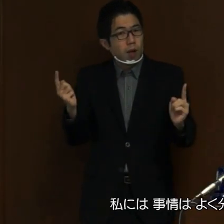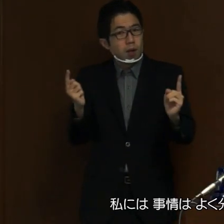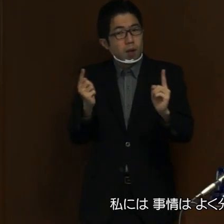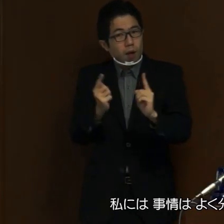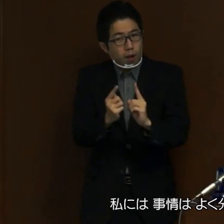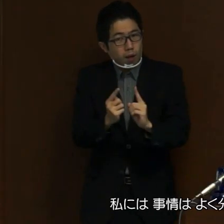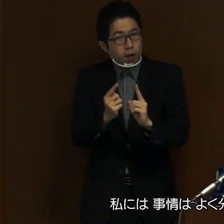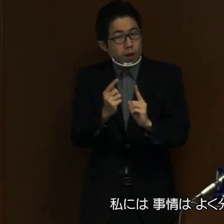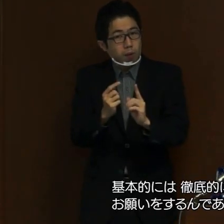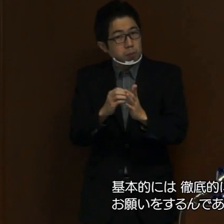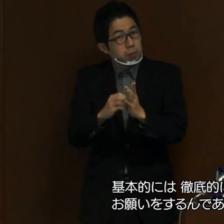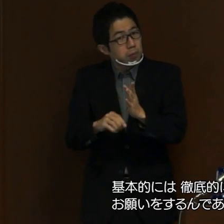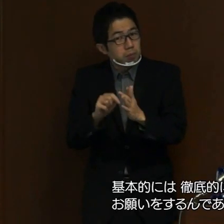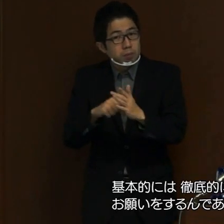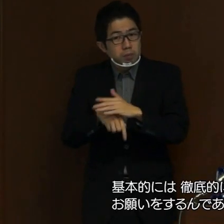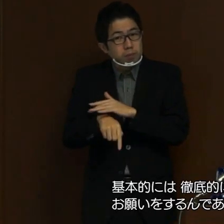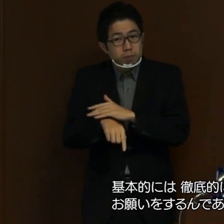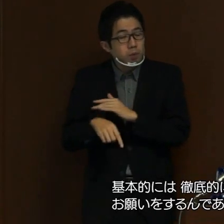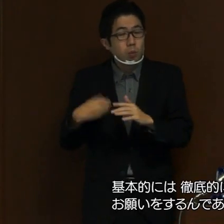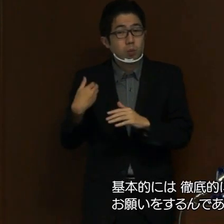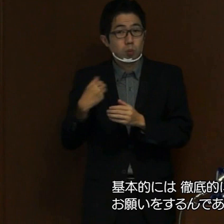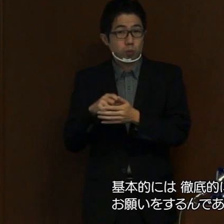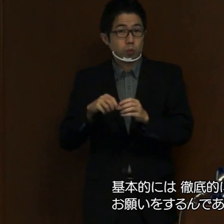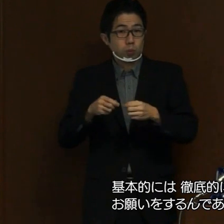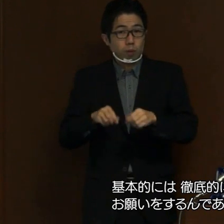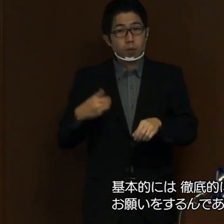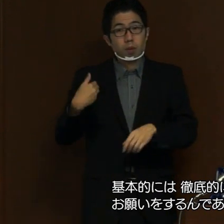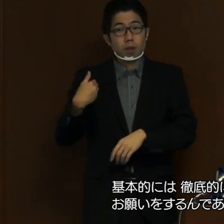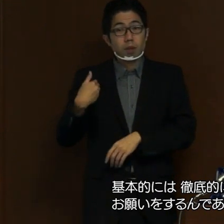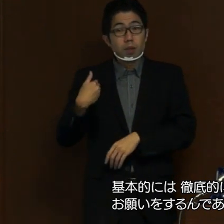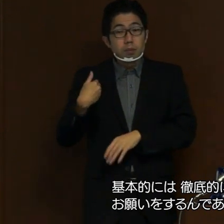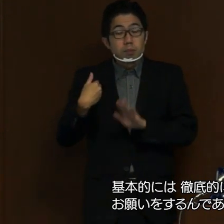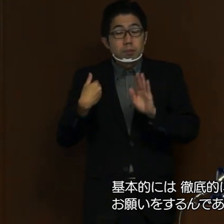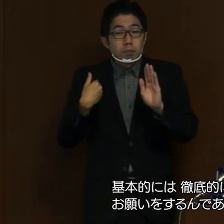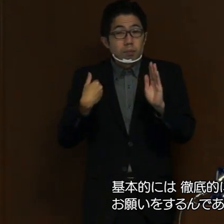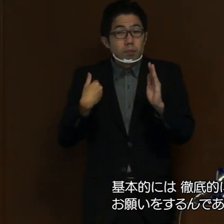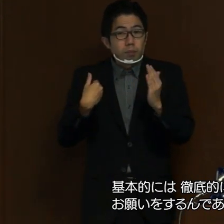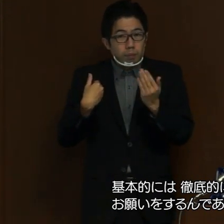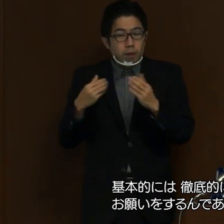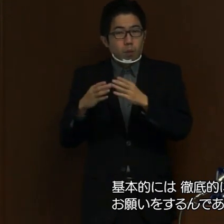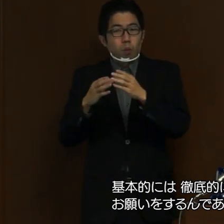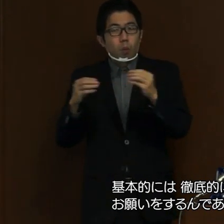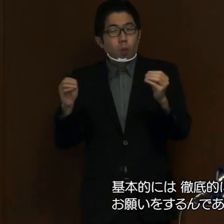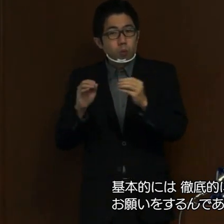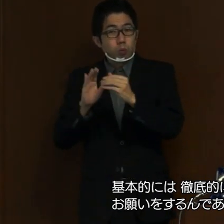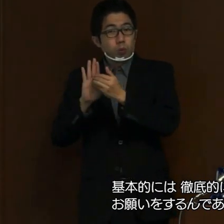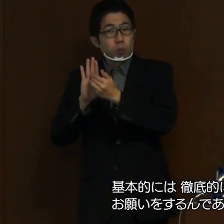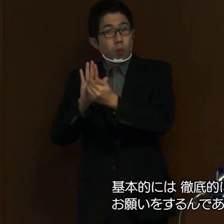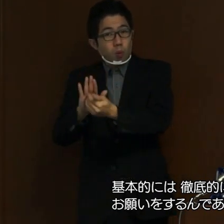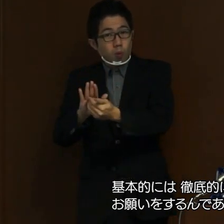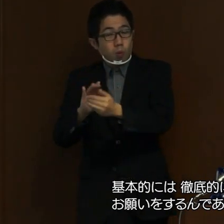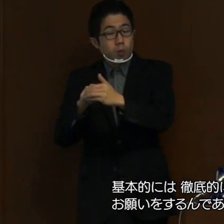よくわからないけれども、基本的にはもう徹底的に国防ということで、